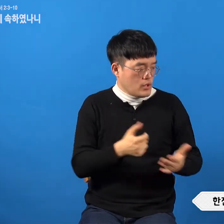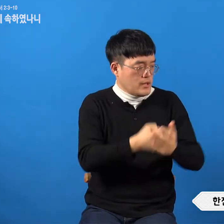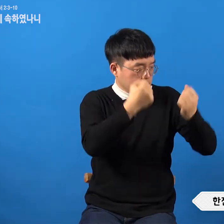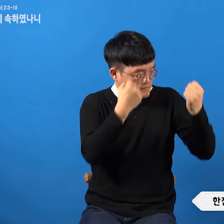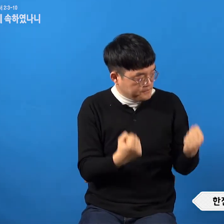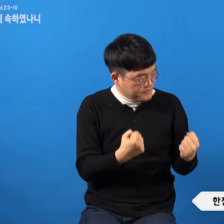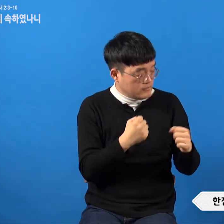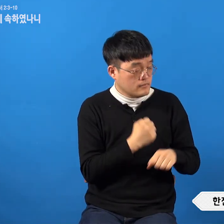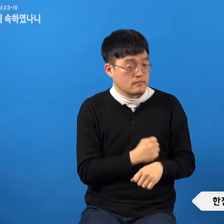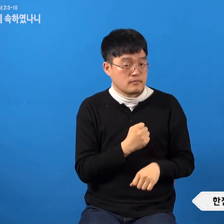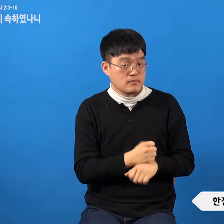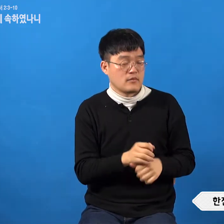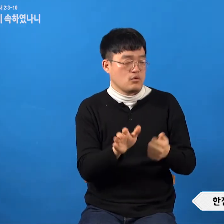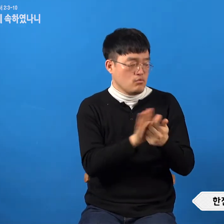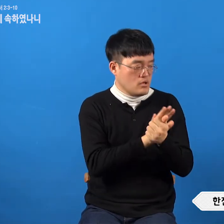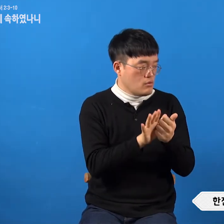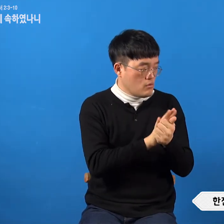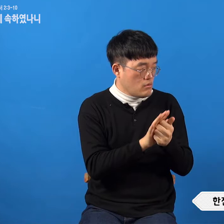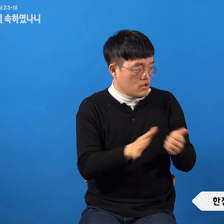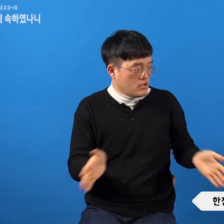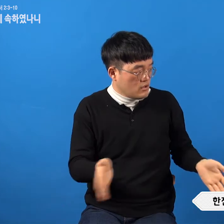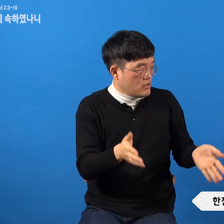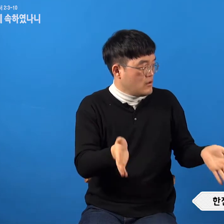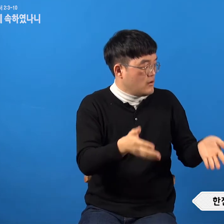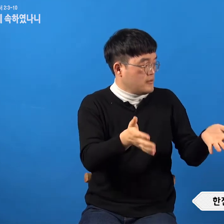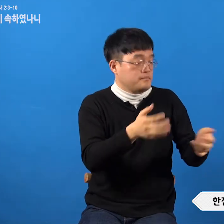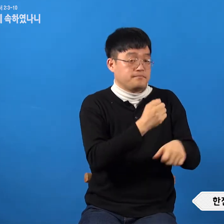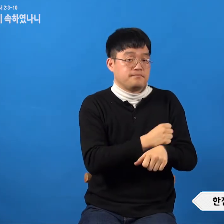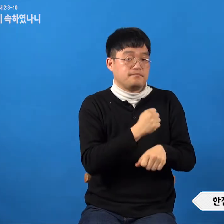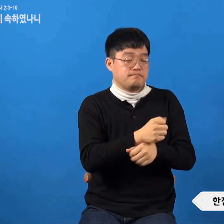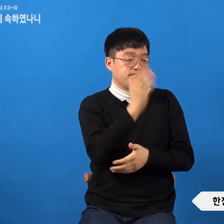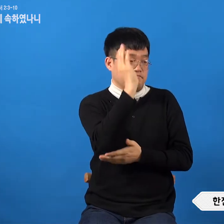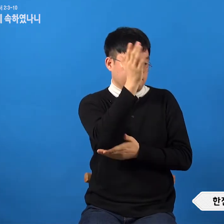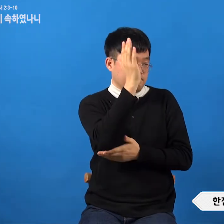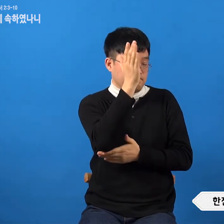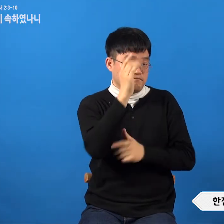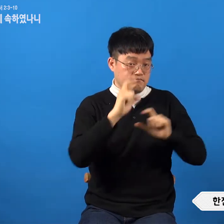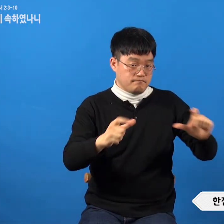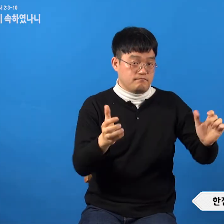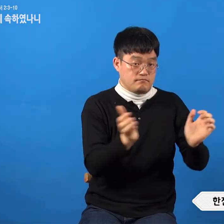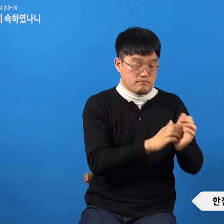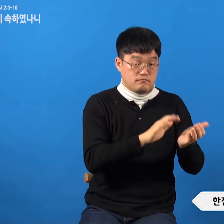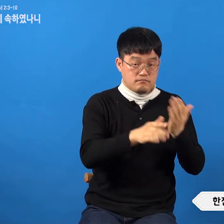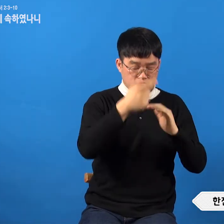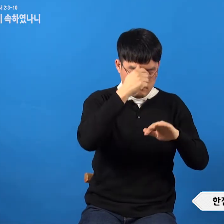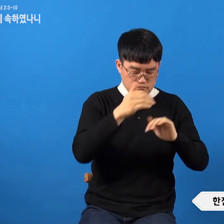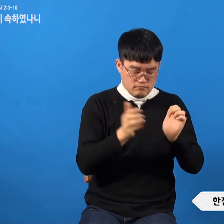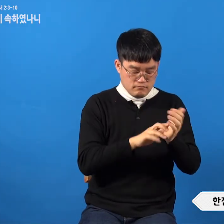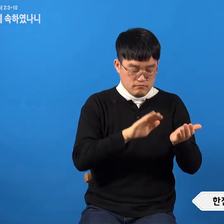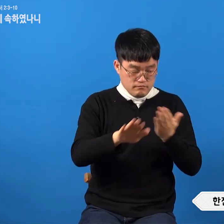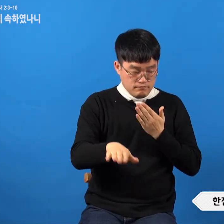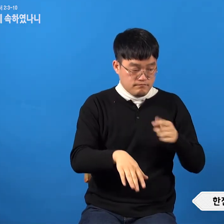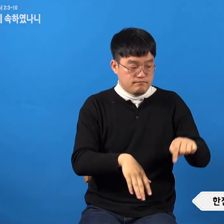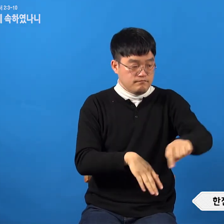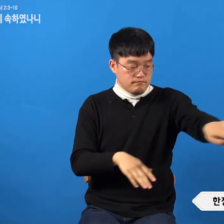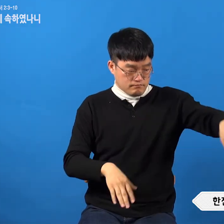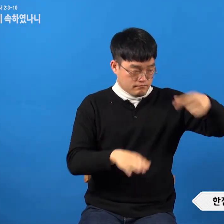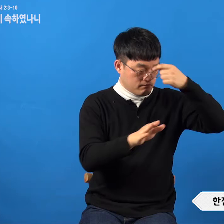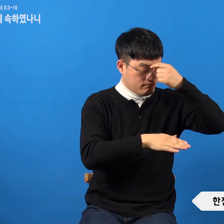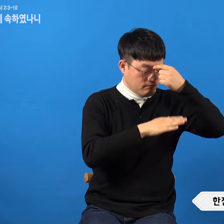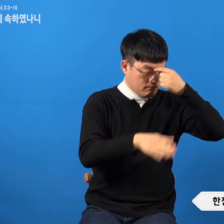내십시오. 그렇게 위로도 하고 격려도 하면서 말씀을 전했는데 예배 다 마치고 나니까 그